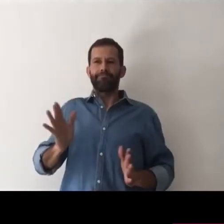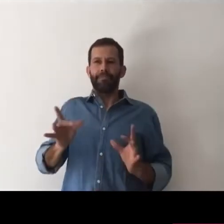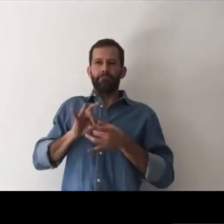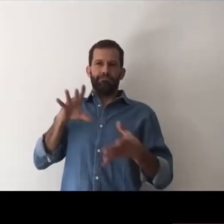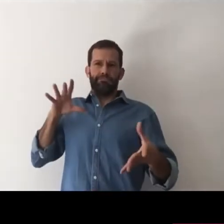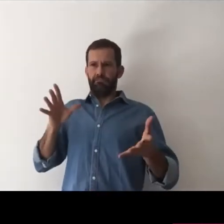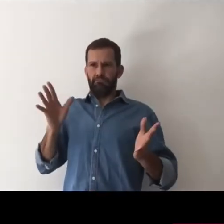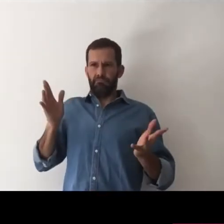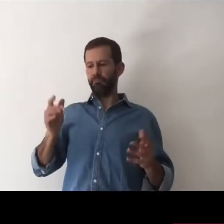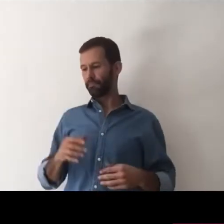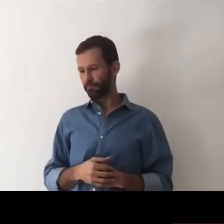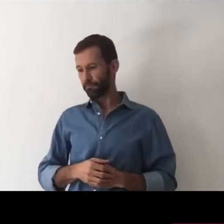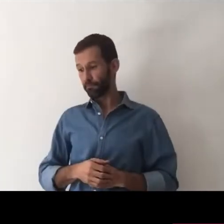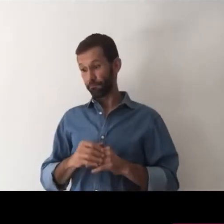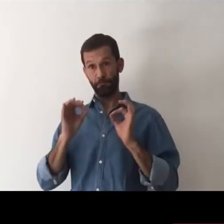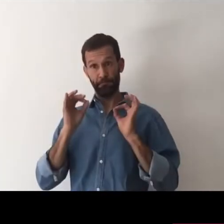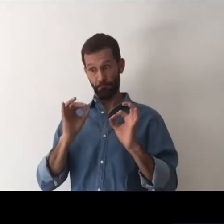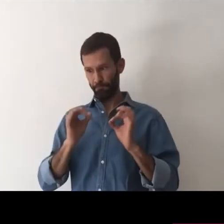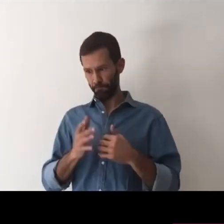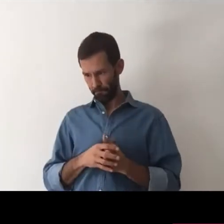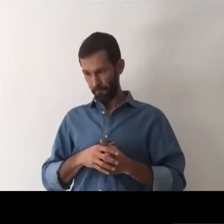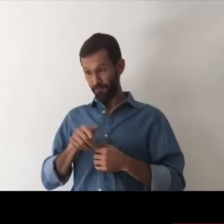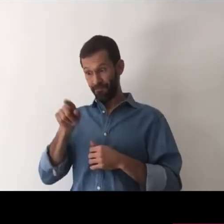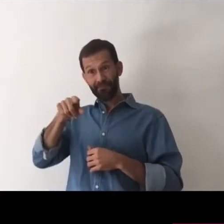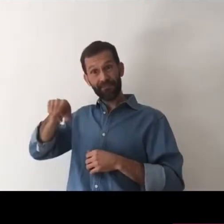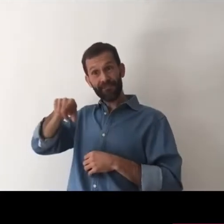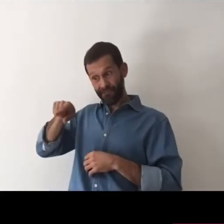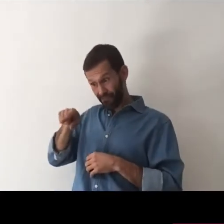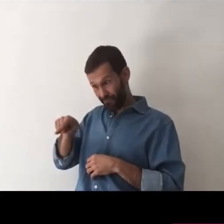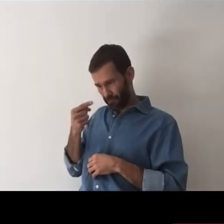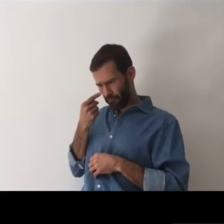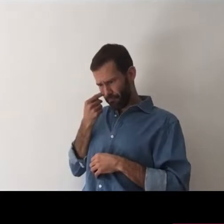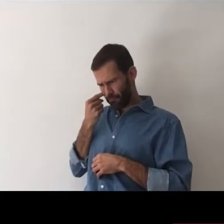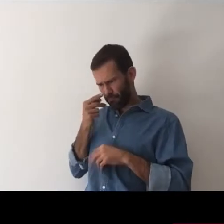lugar sin signo, simplemente con una imagen no relacionada.